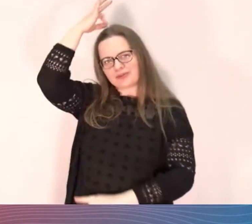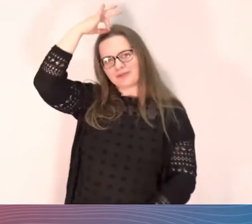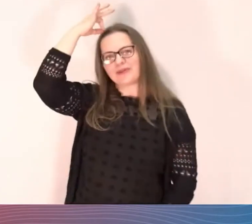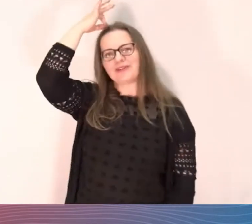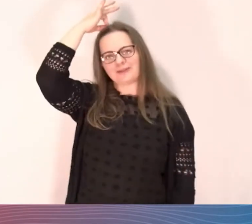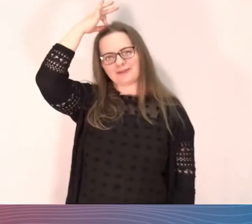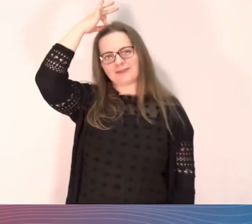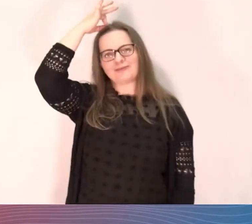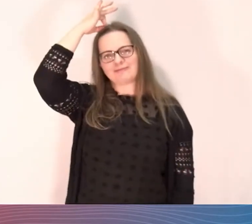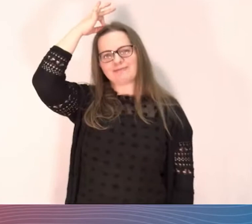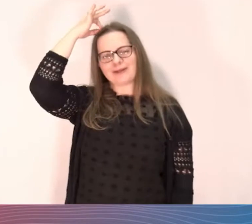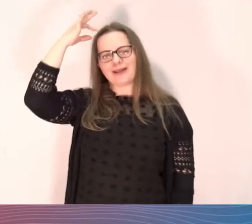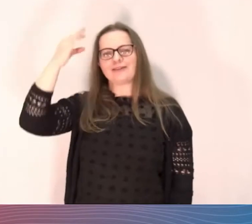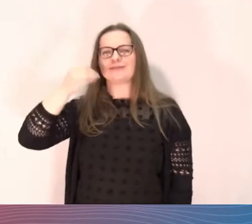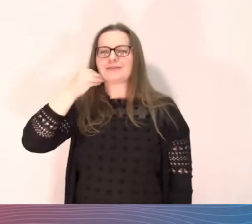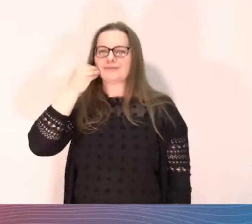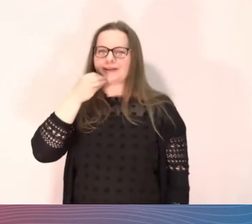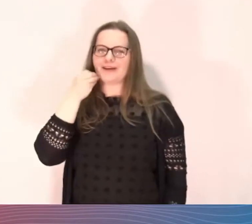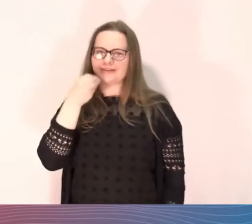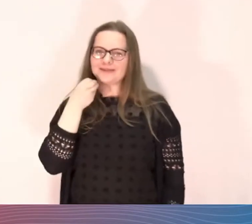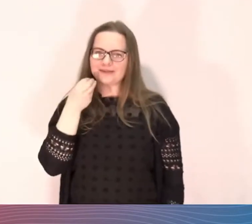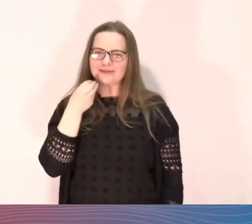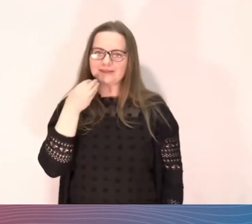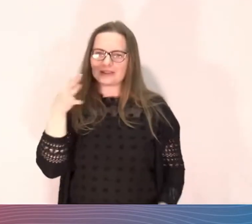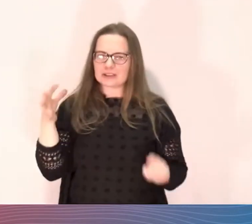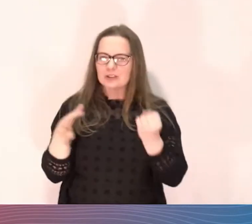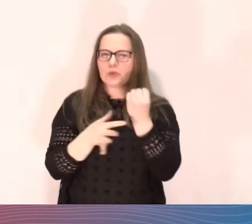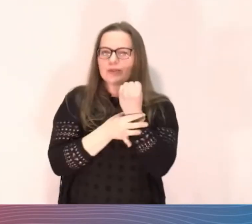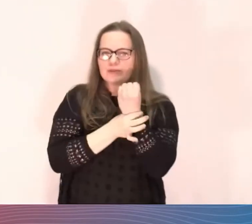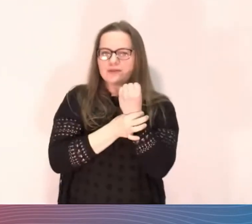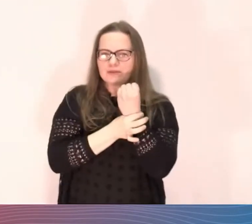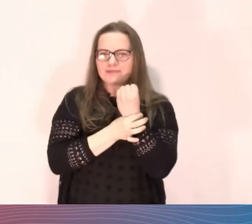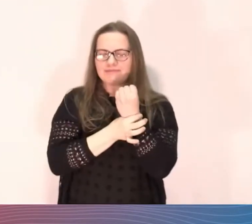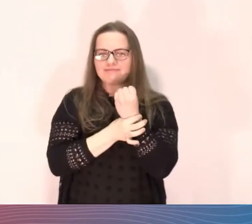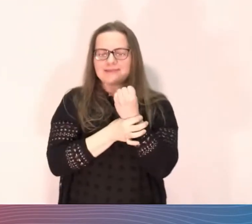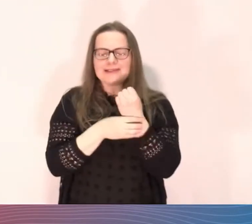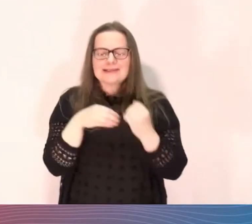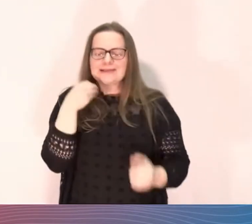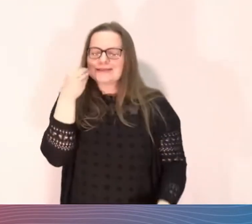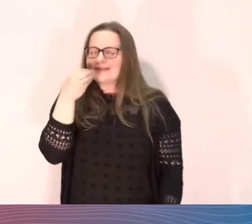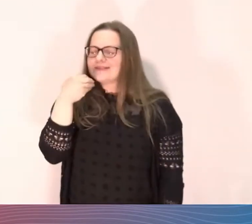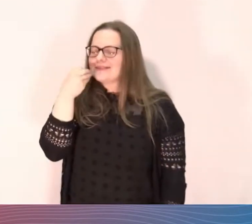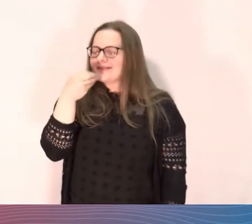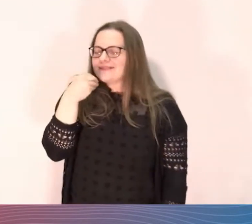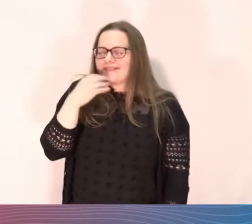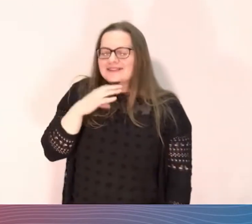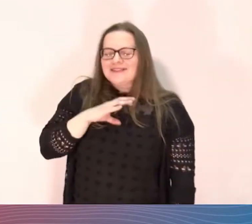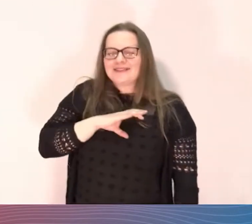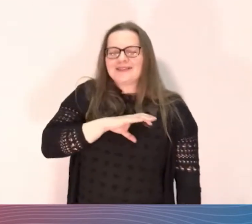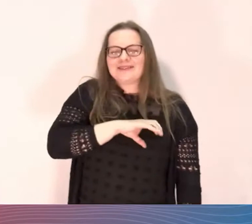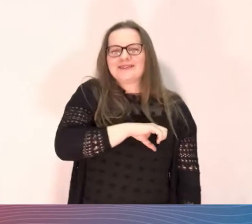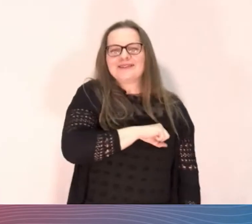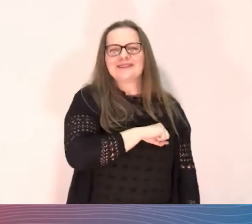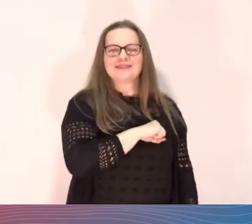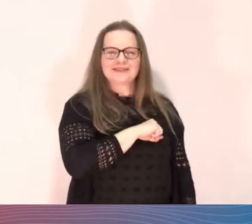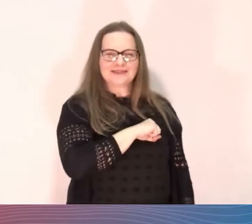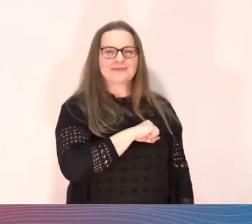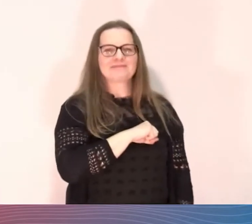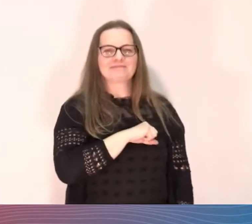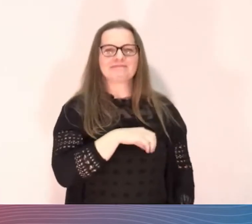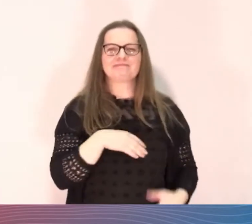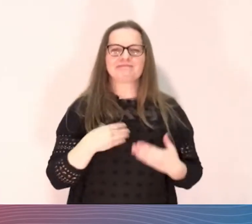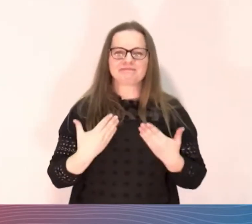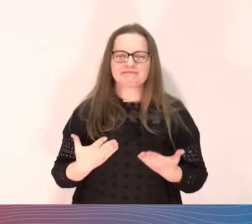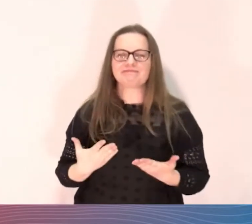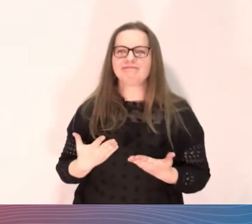Deus nos deu como garantia. Estamos desfrutando tanto amor. Como Pedro fala em 1 Pedro, a quem